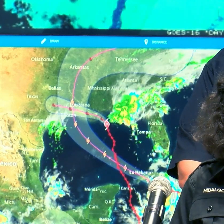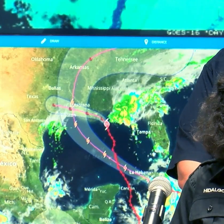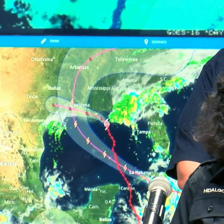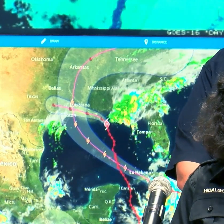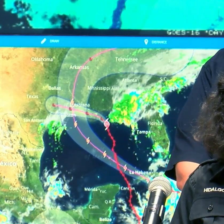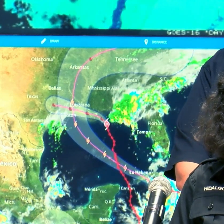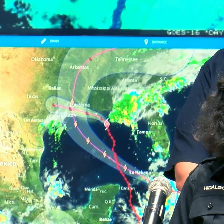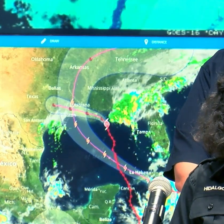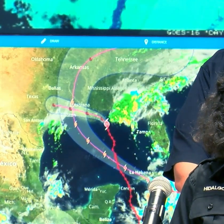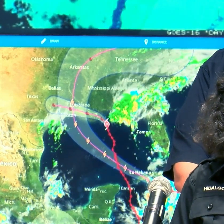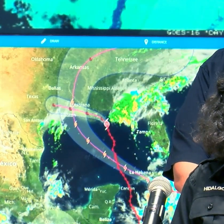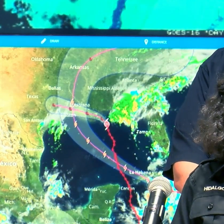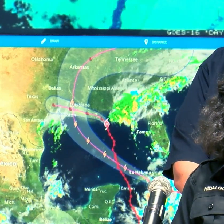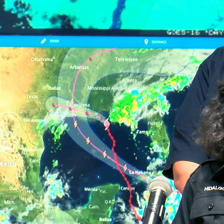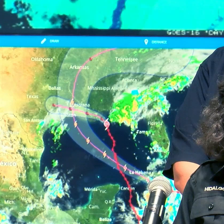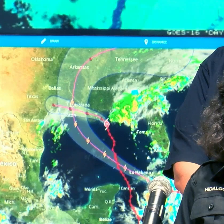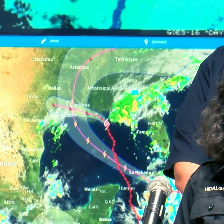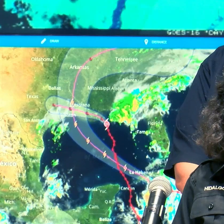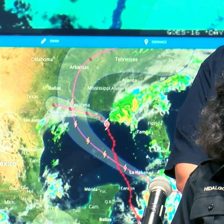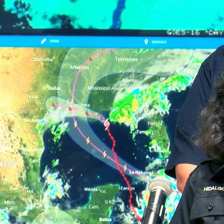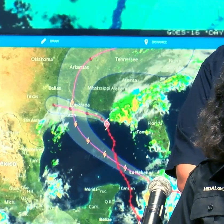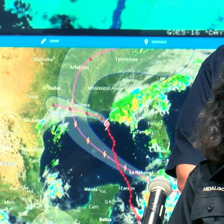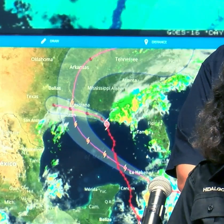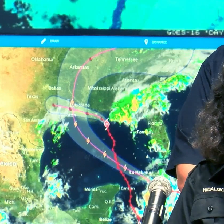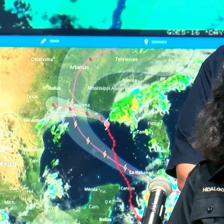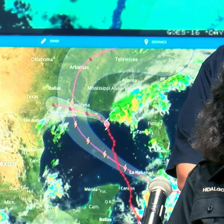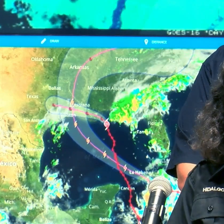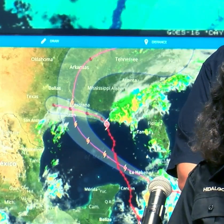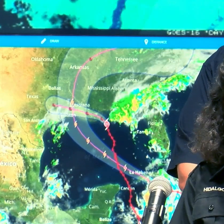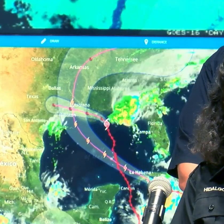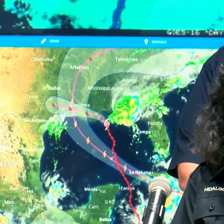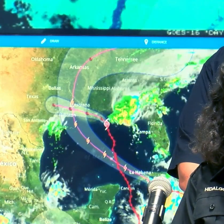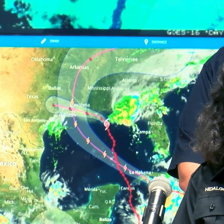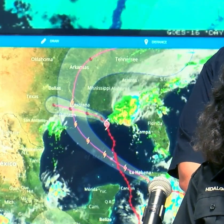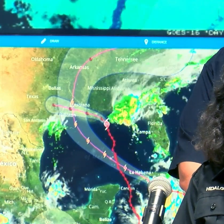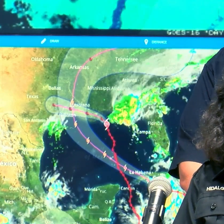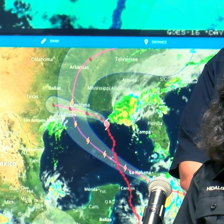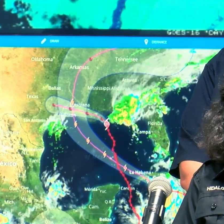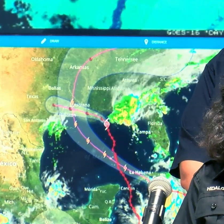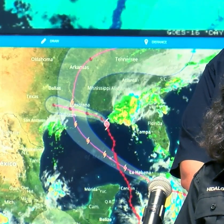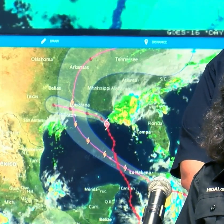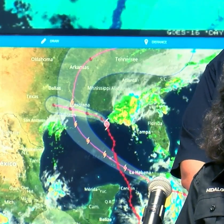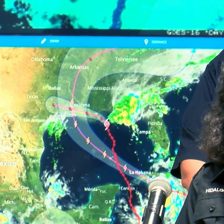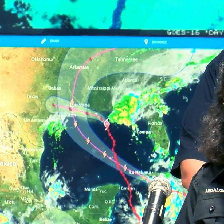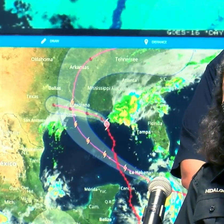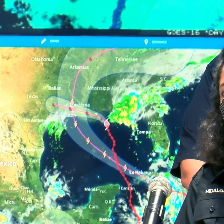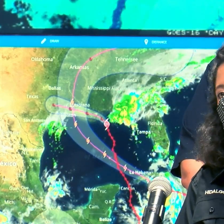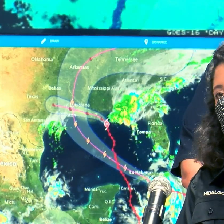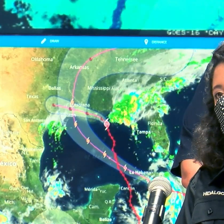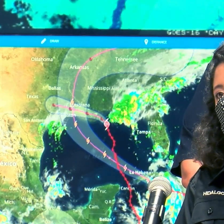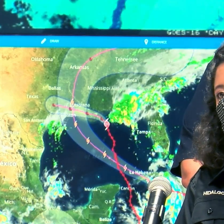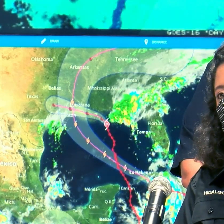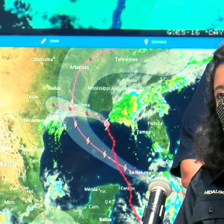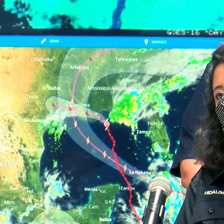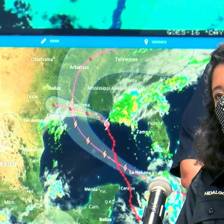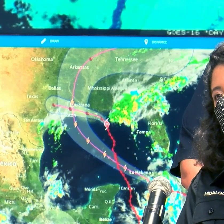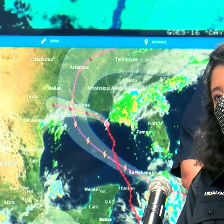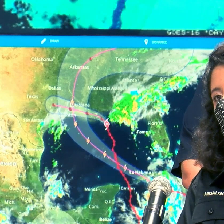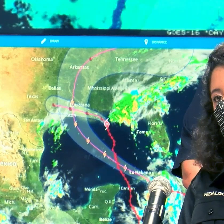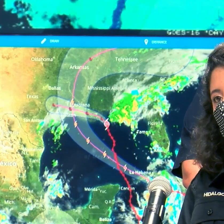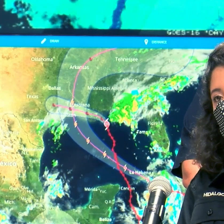que necesitemos, estar también listos para que a medida que fuera necesario evacuar ciertas